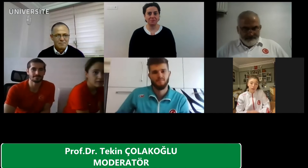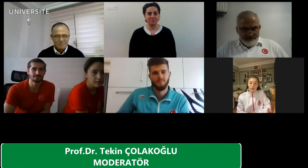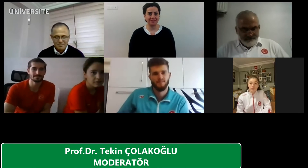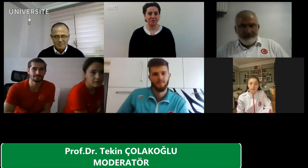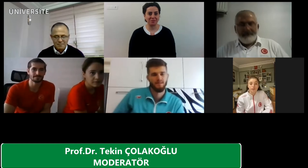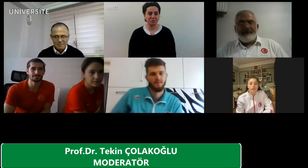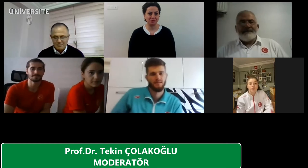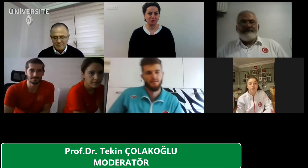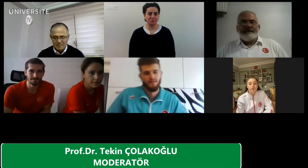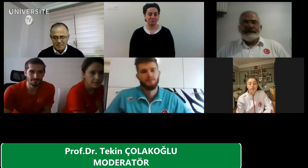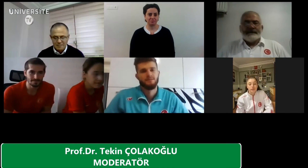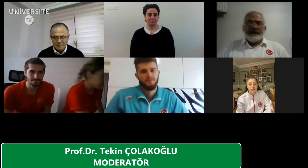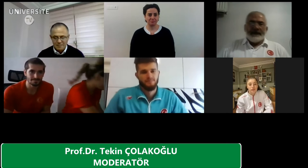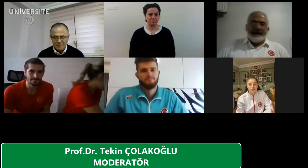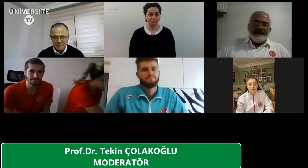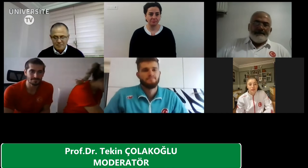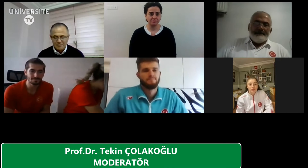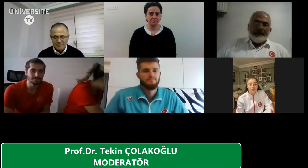Yok hocam, devam ediyoruz.